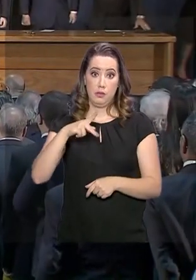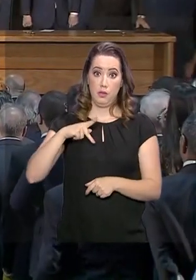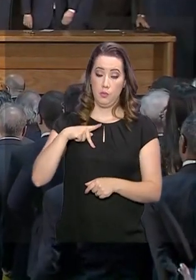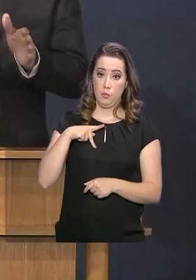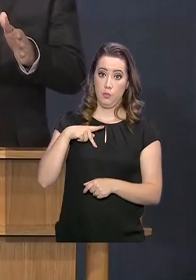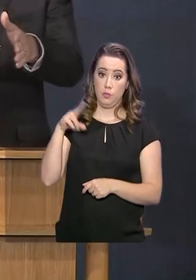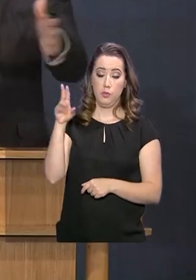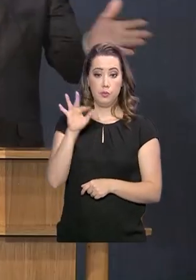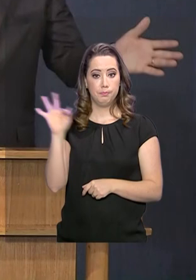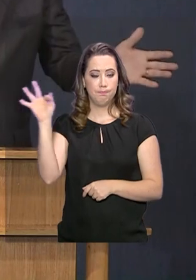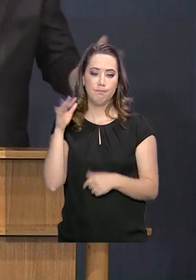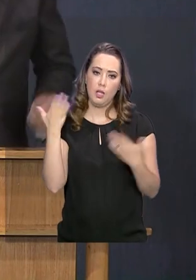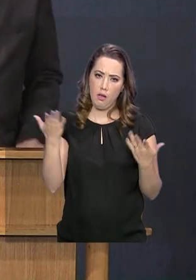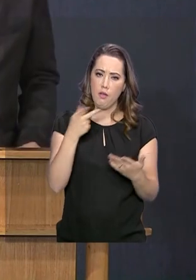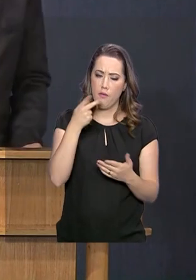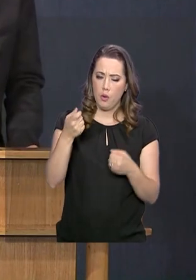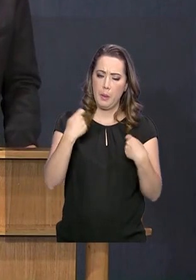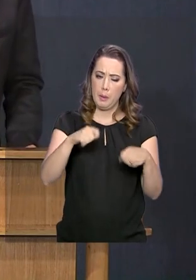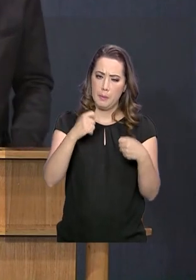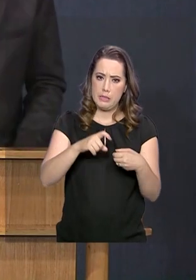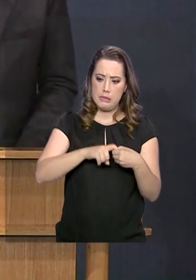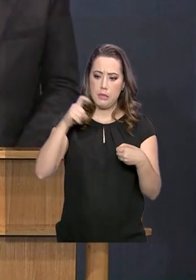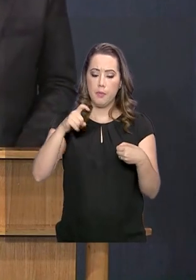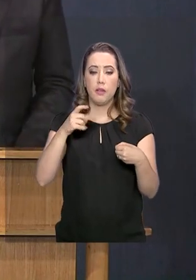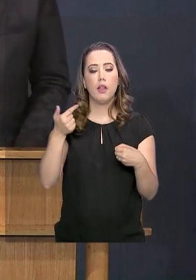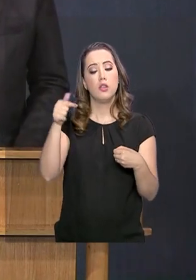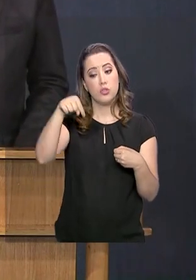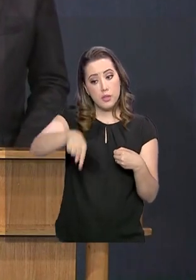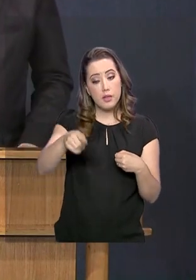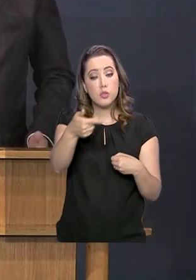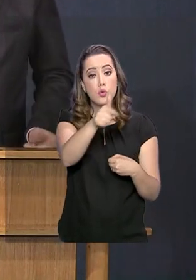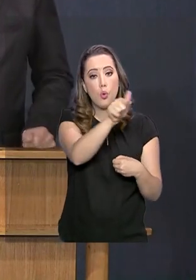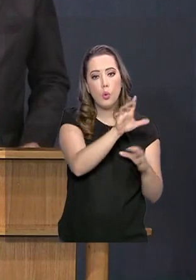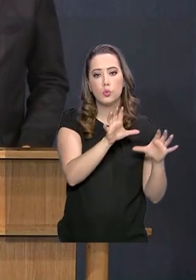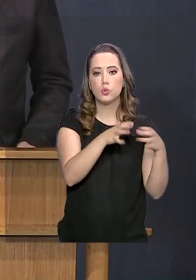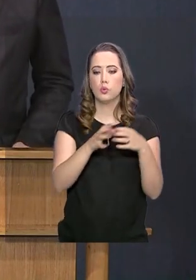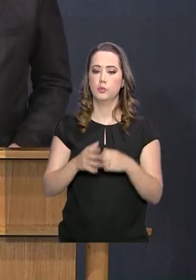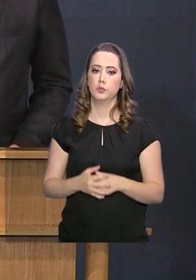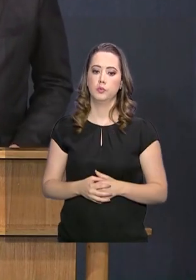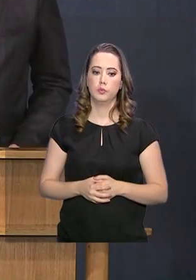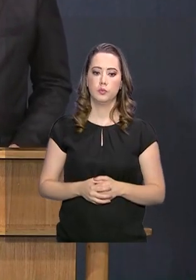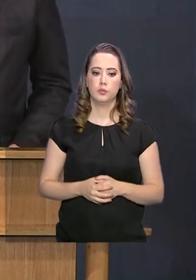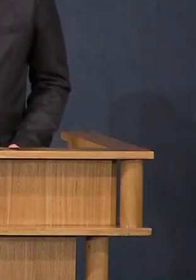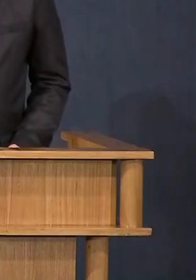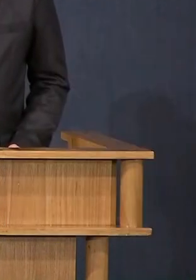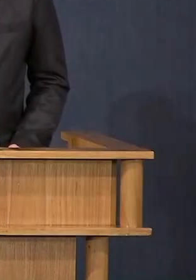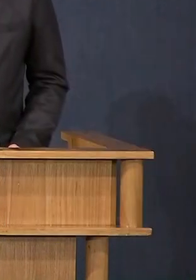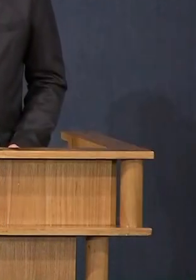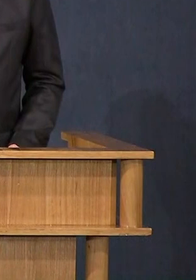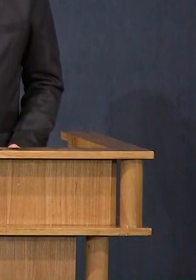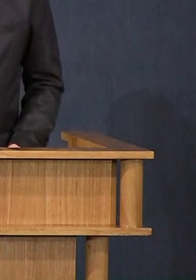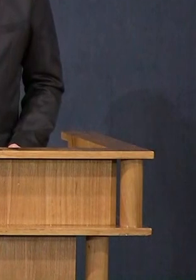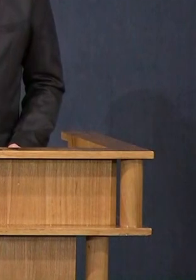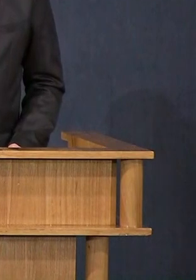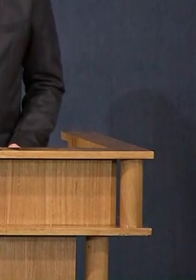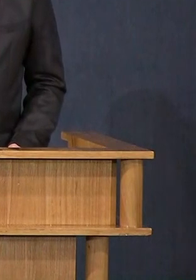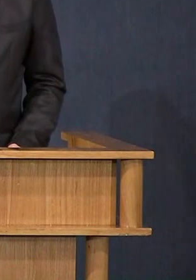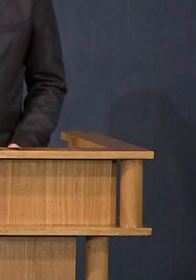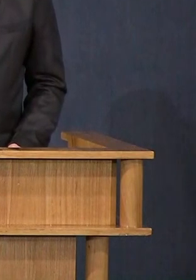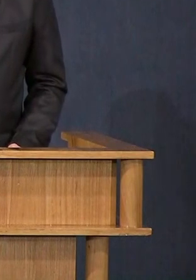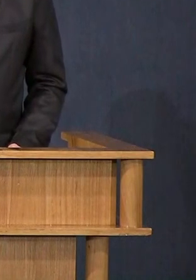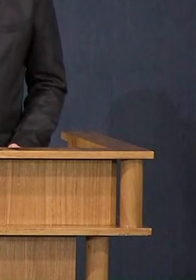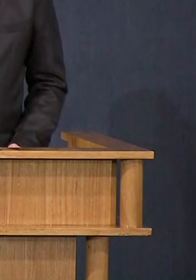defendeu a independência dessa e de outras instituições. Nesse jogo de xadrez, a independência